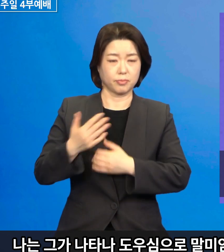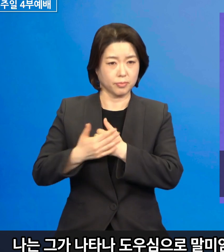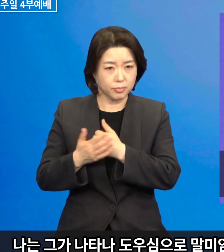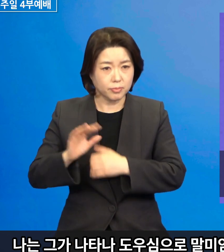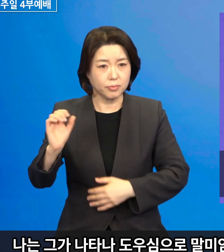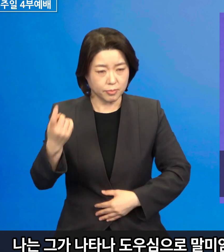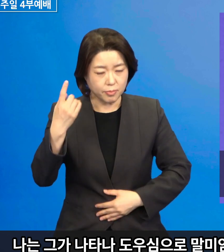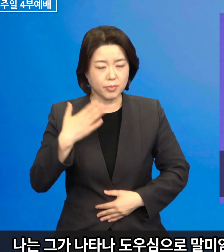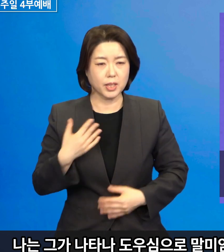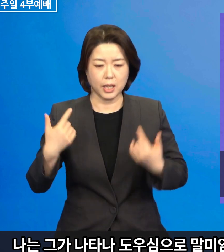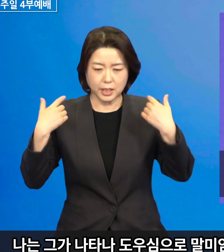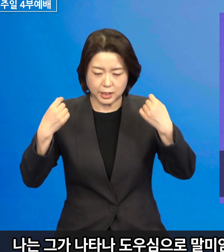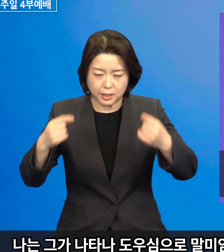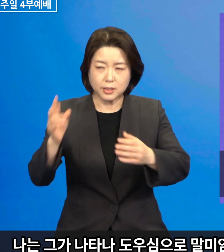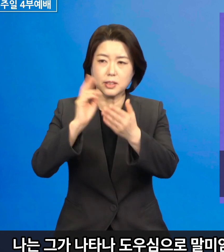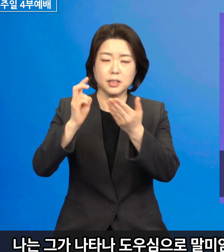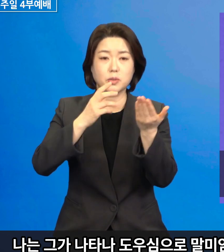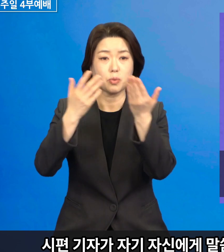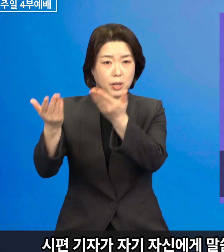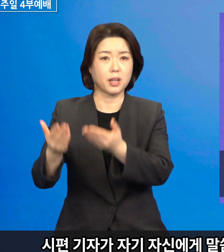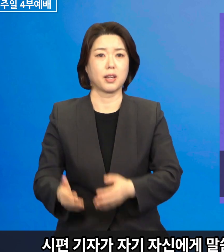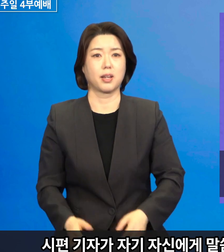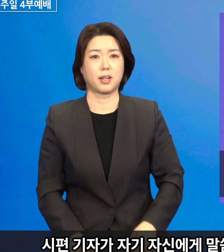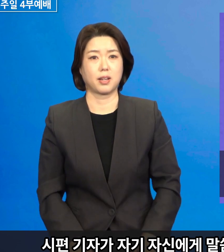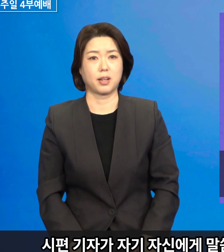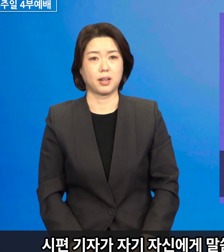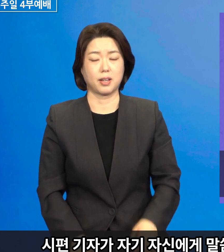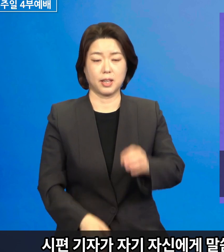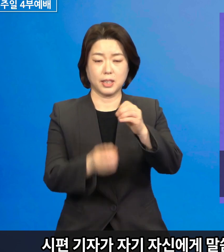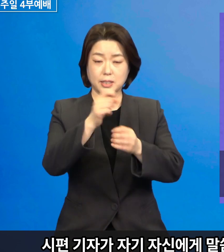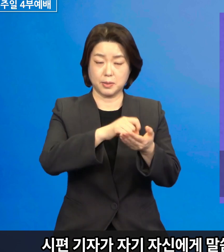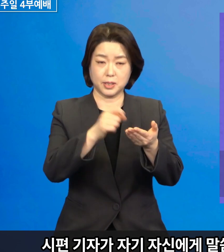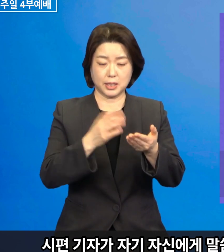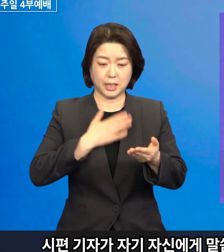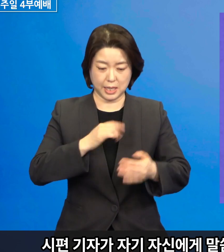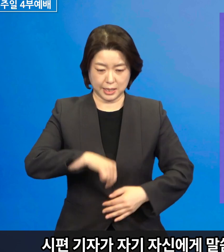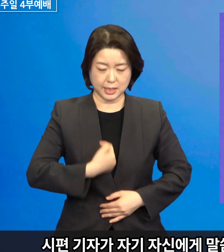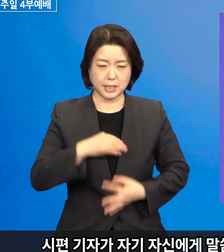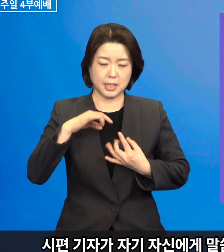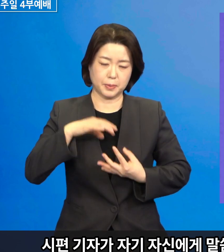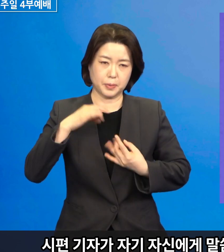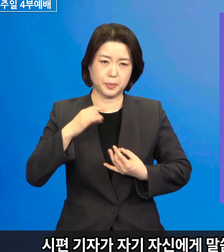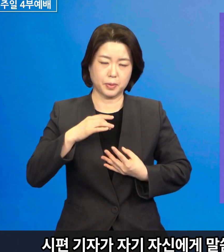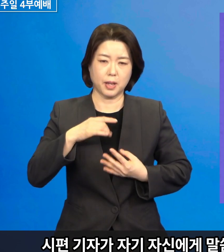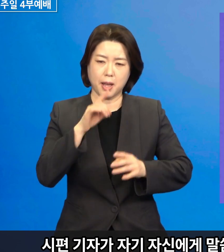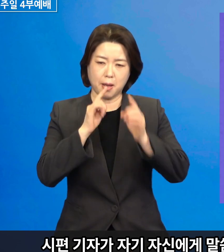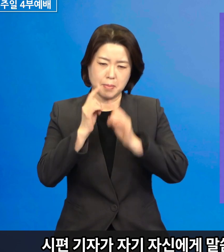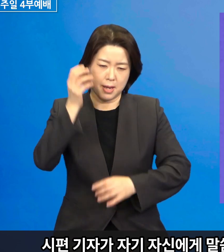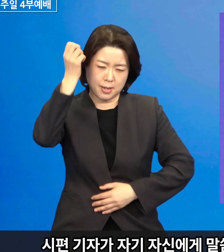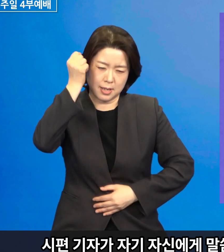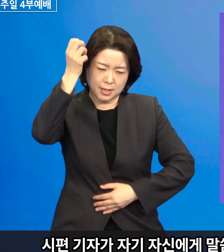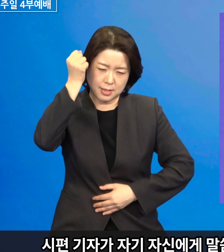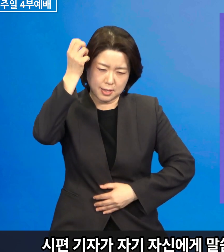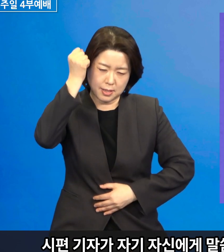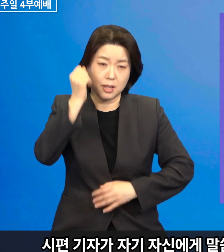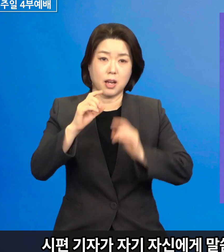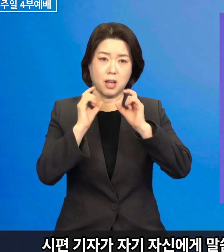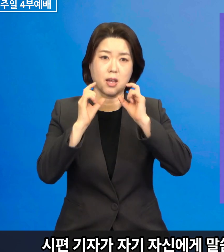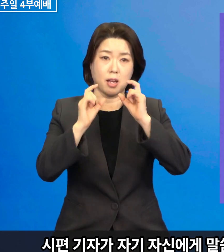여전히 찬송하리로다. 시편 기자가 자기 자신에게 말씀을 상기시키면서